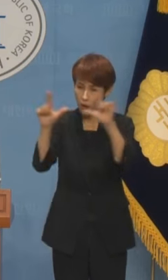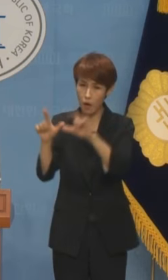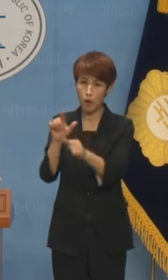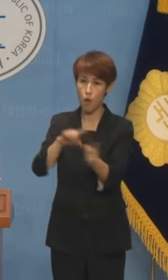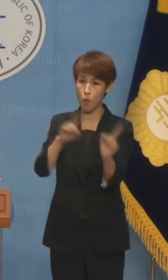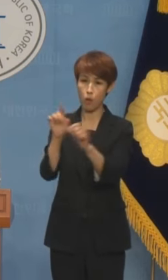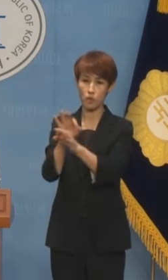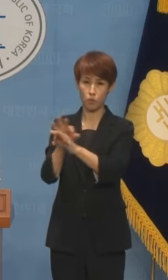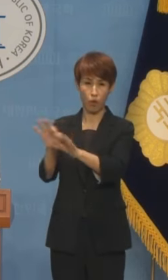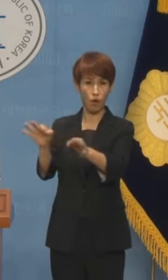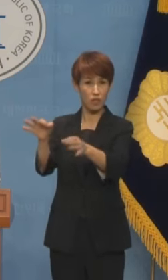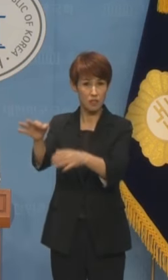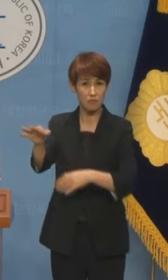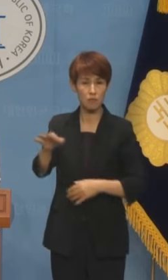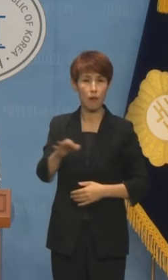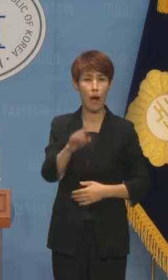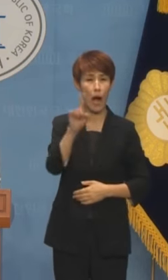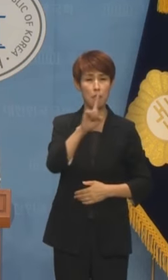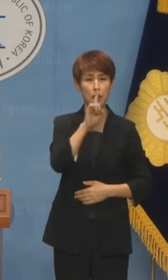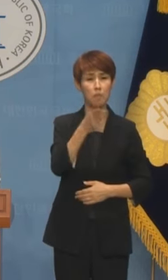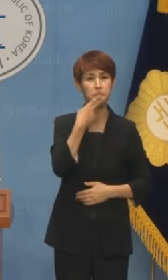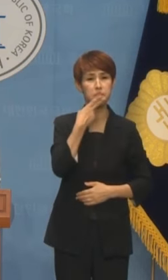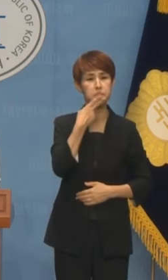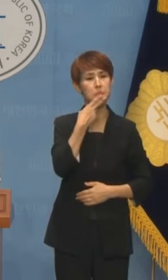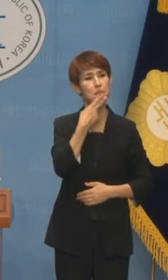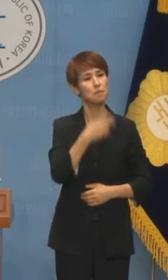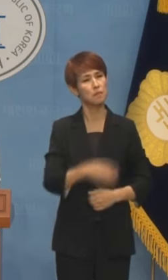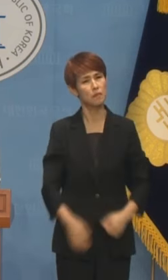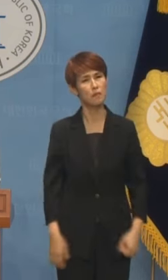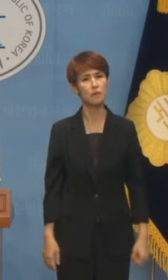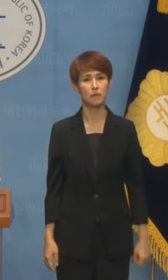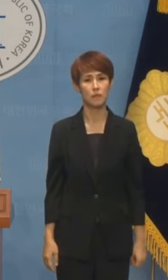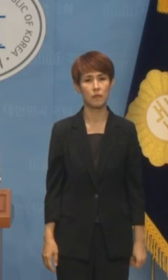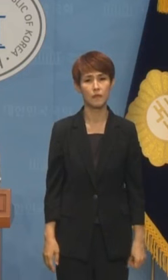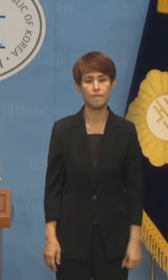민생회복지원금은 제대로 언급조차 하지 않았습니다.